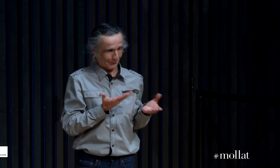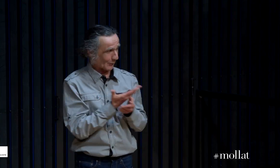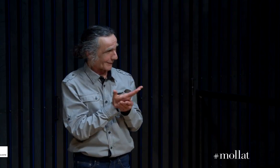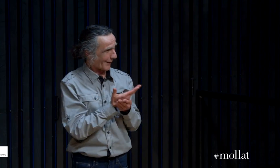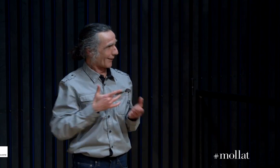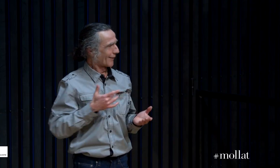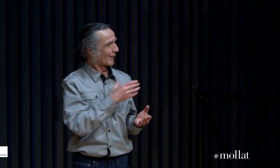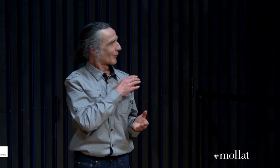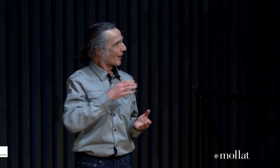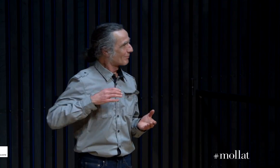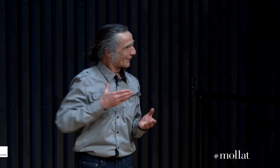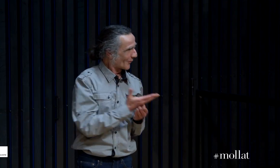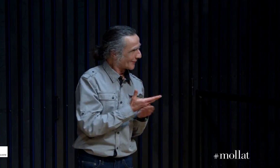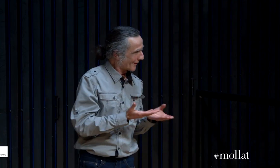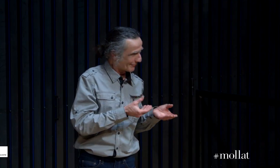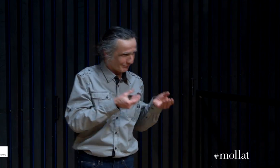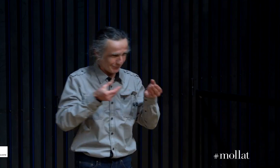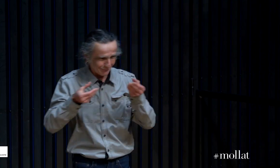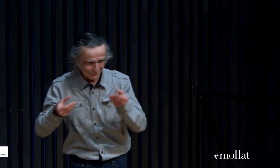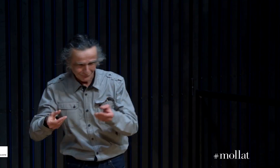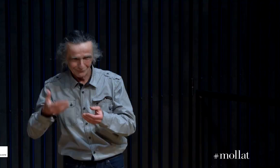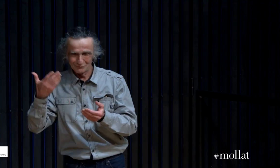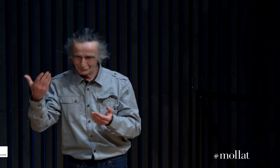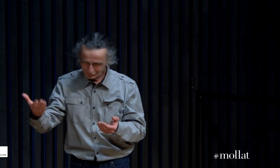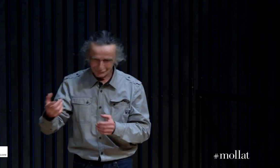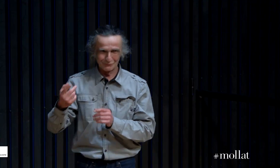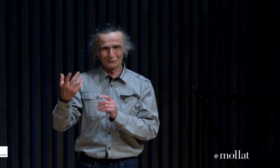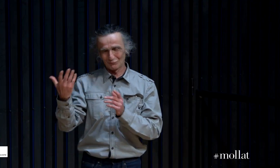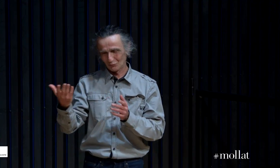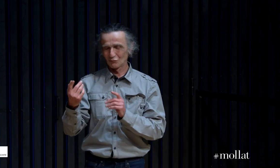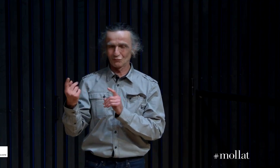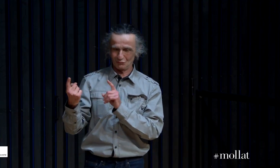rencontré, donc j'apporte mon dossier, hein, mon dossier Cotton Rep.